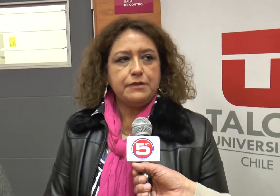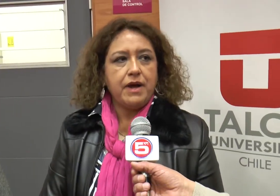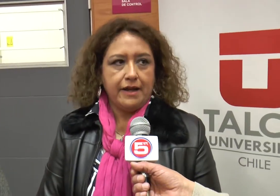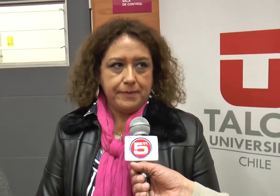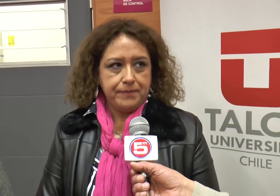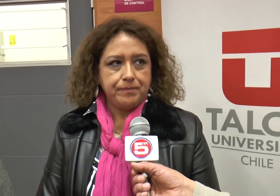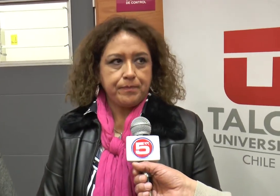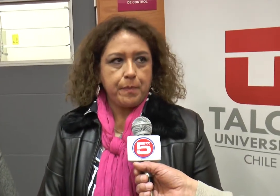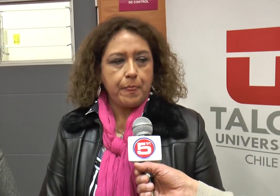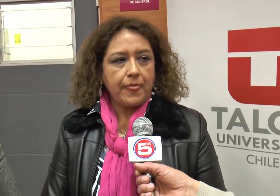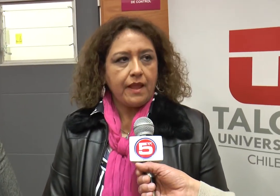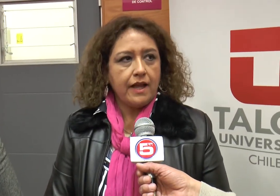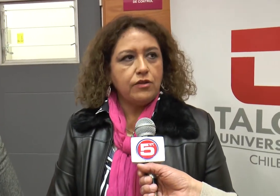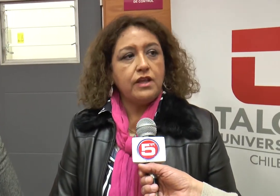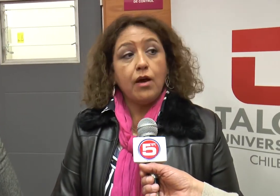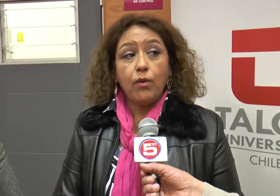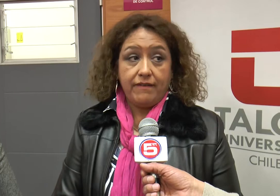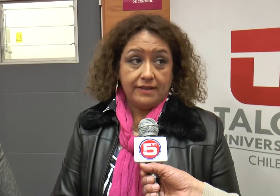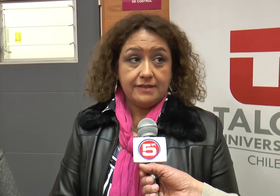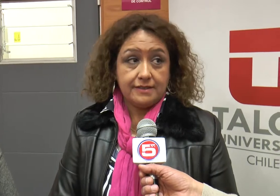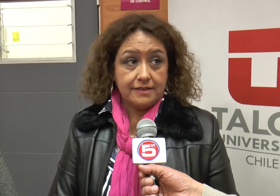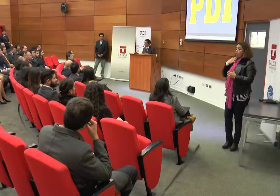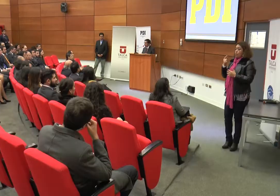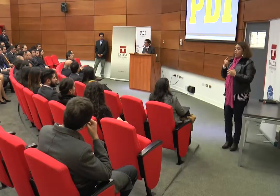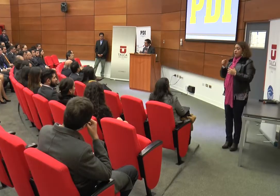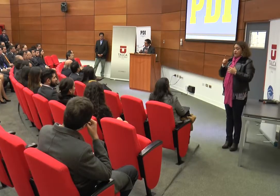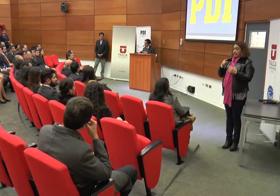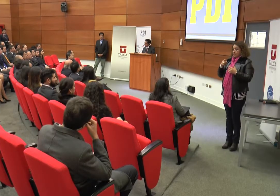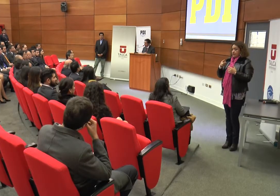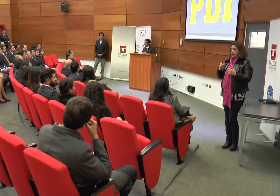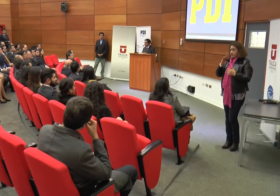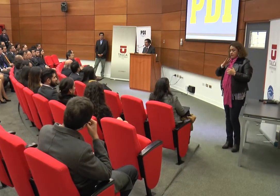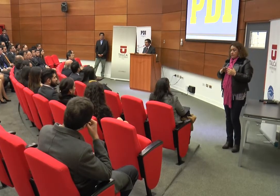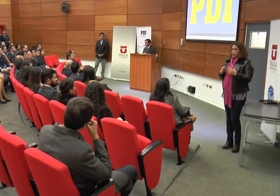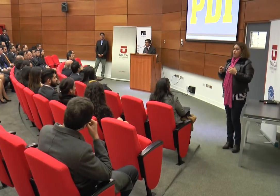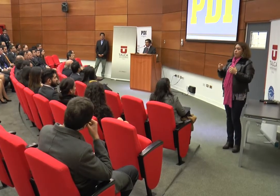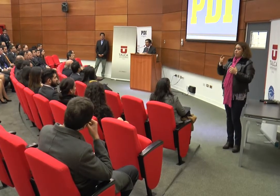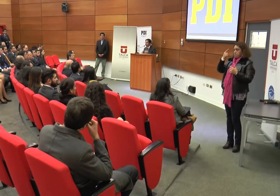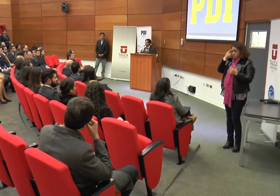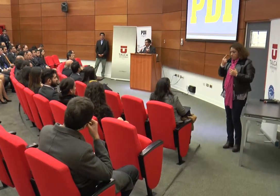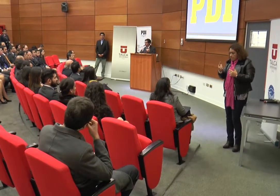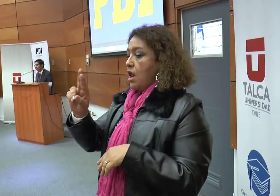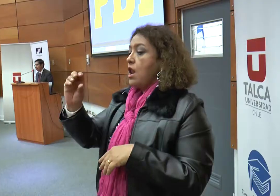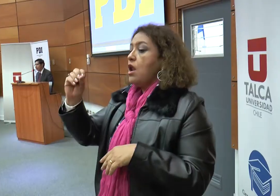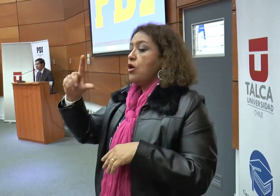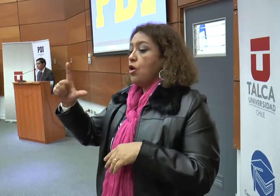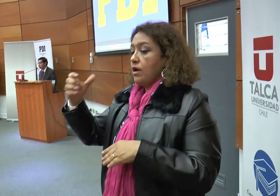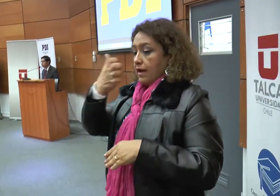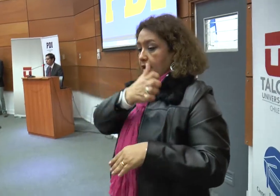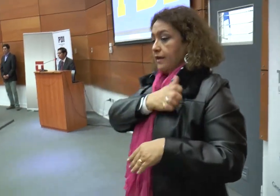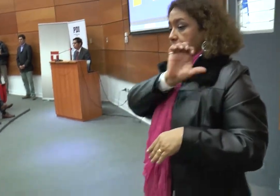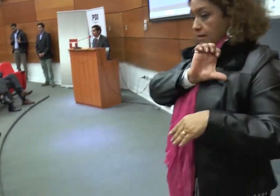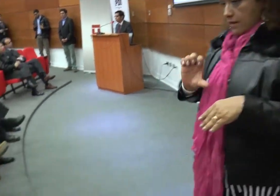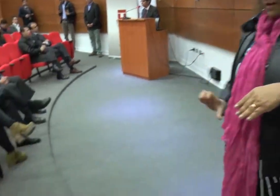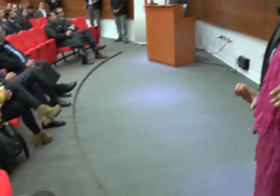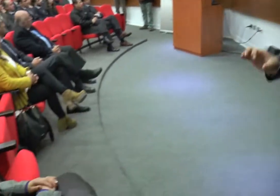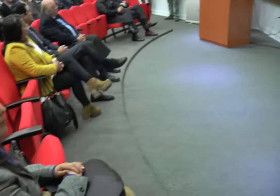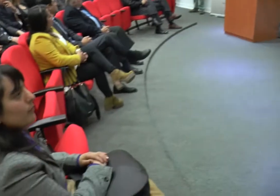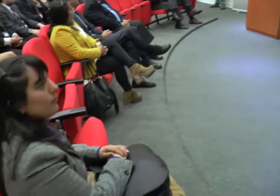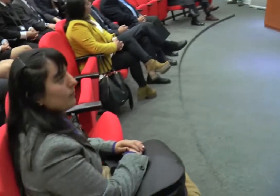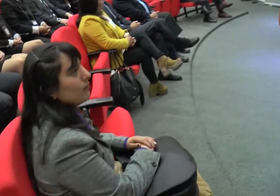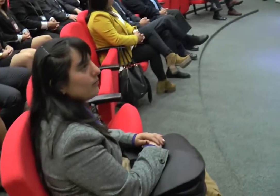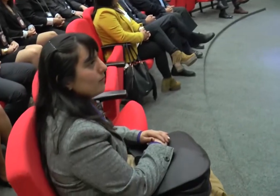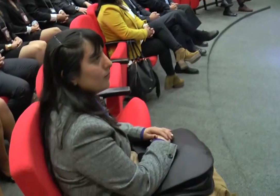vez a la semana, los días jueves. Los funcionarios de la PDI durante un mes aprendieron las técnicas básicas